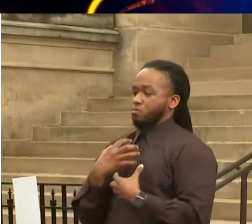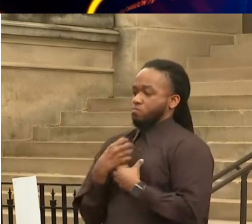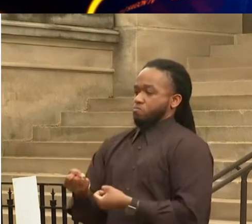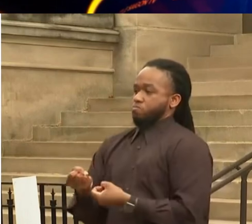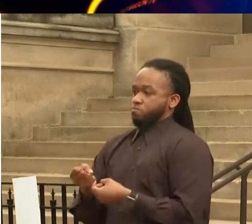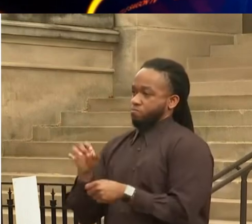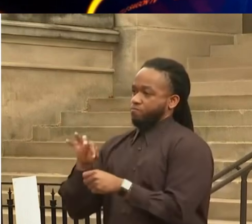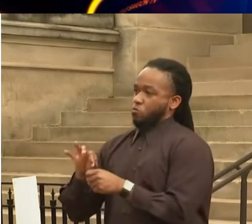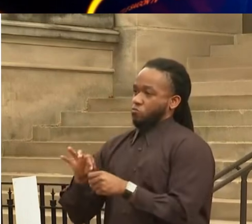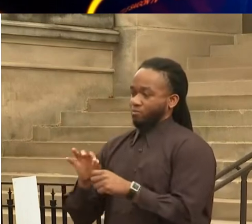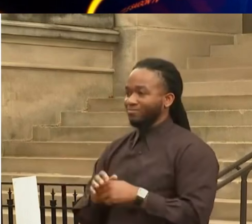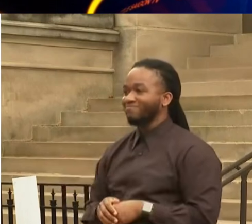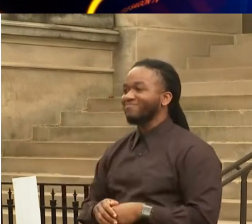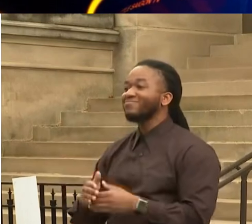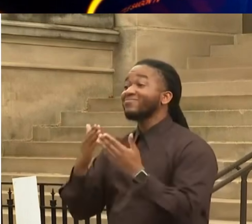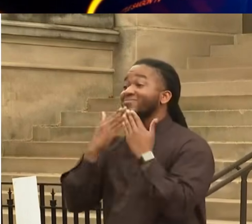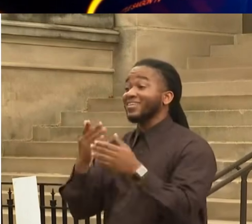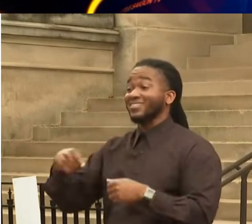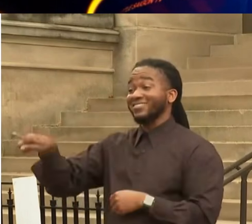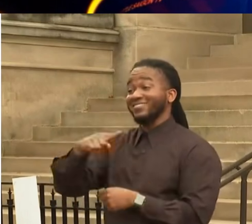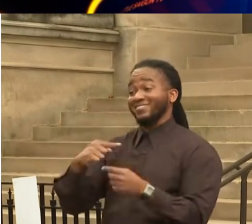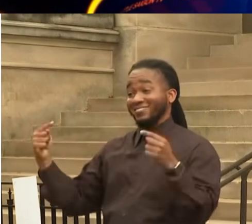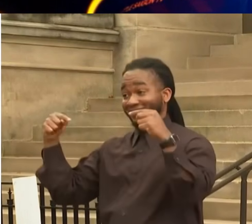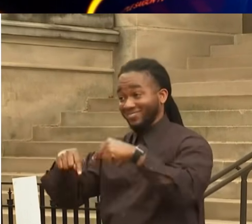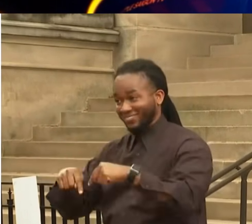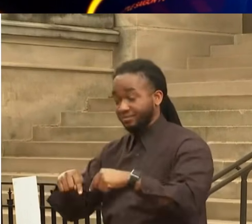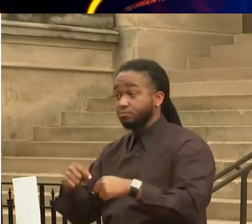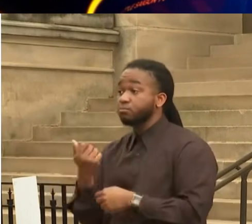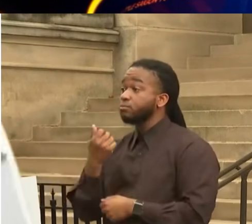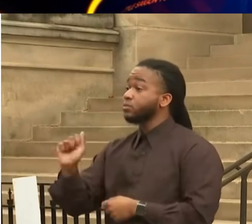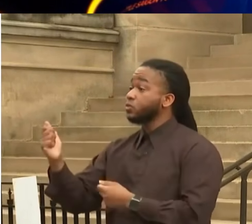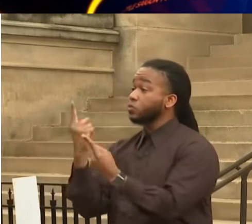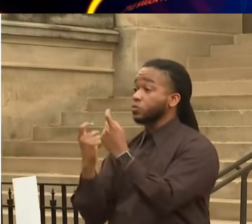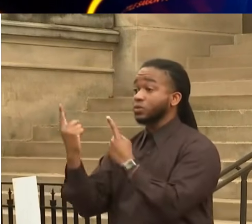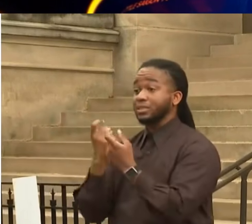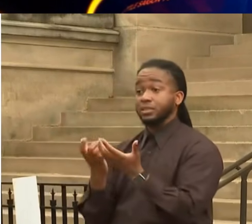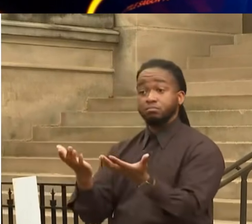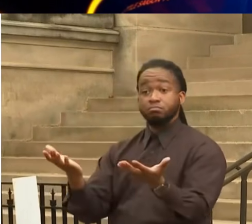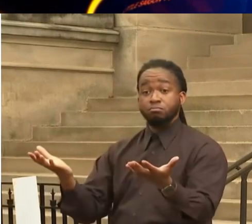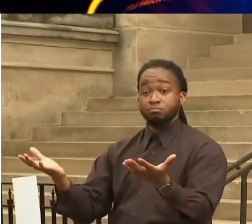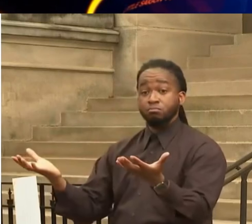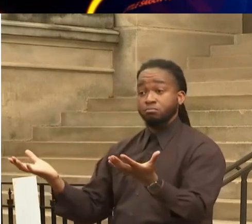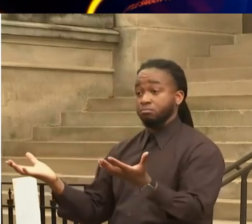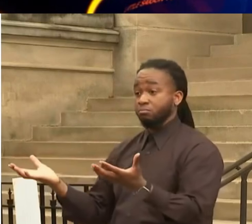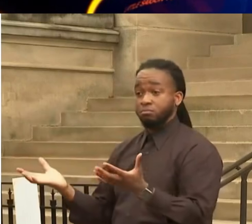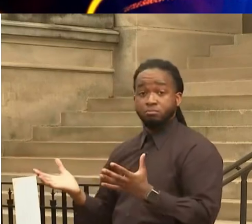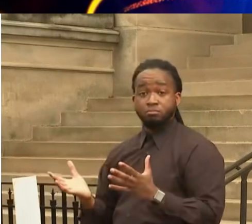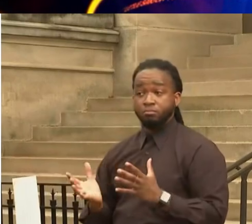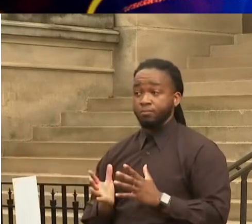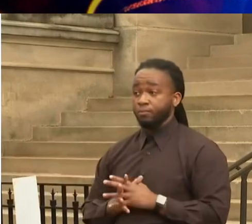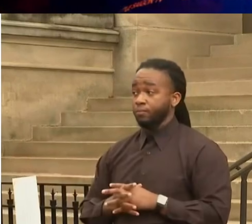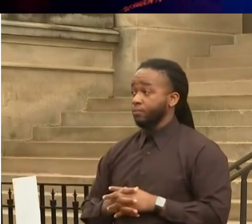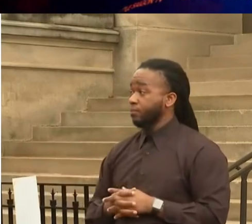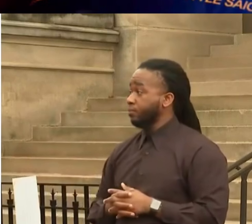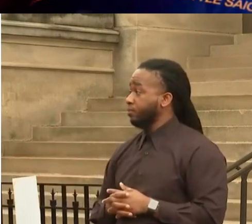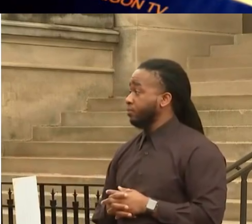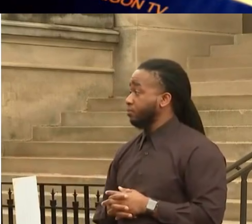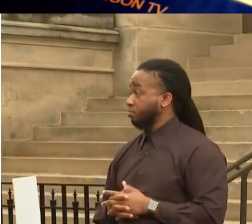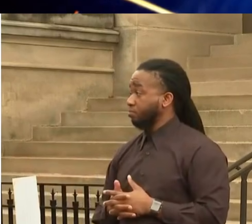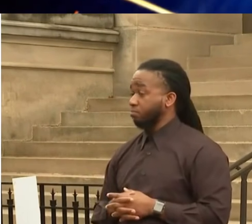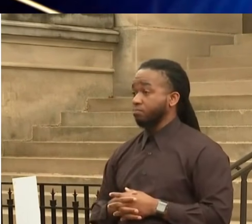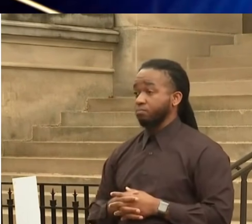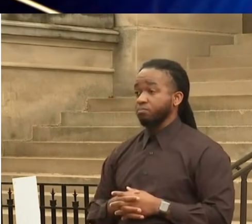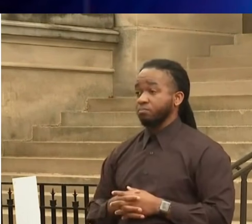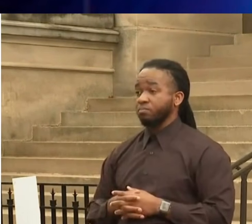ông Biden để chúc mừng không, hoặc là có công nhận ông Biden là Tổng thống đắc cử hay không, thì đa